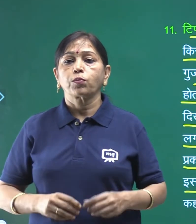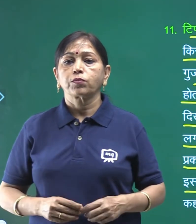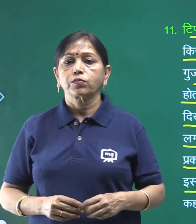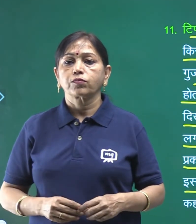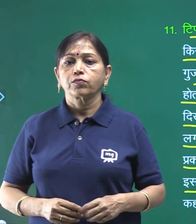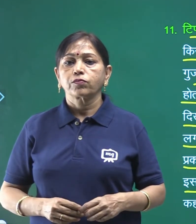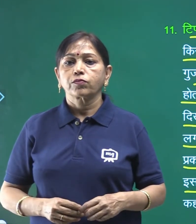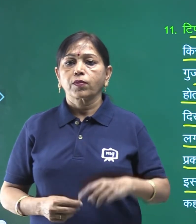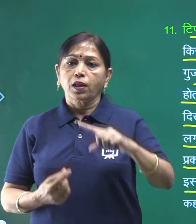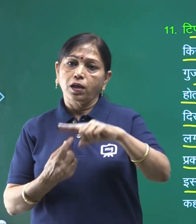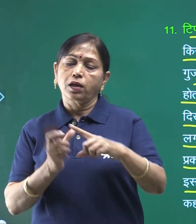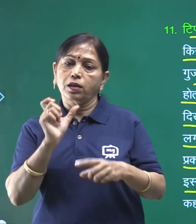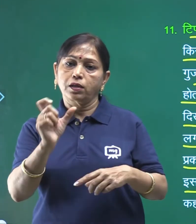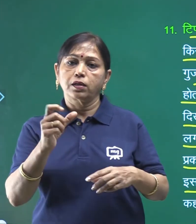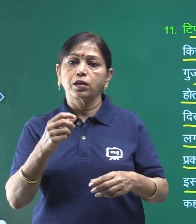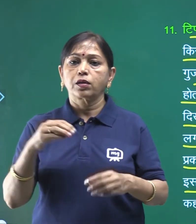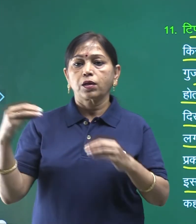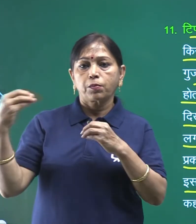ये टिंडल प्रभाव कहा जाता है।